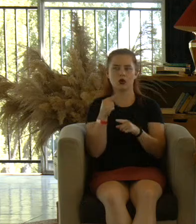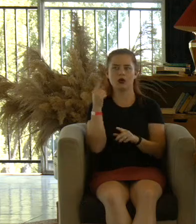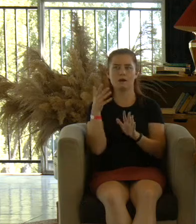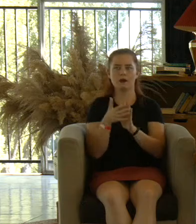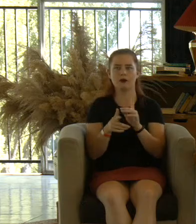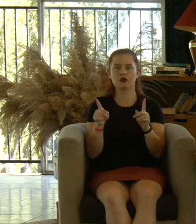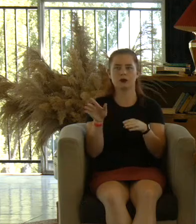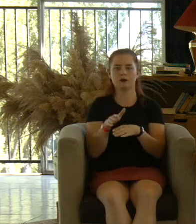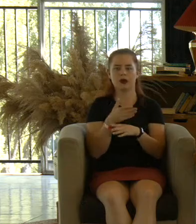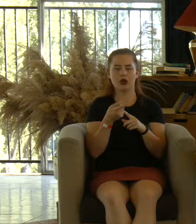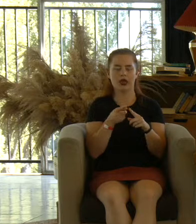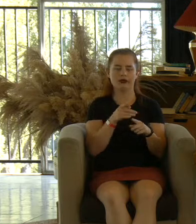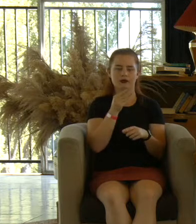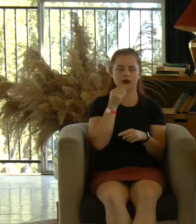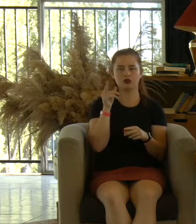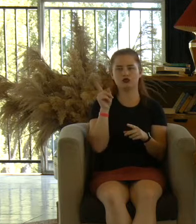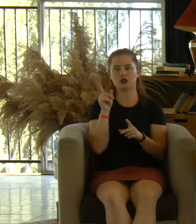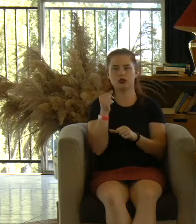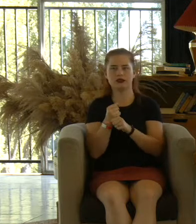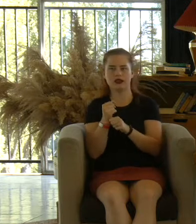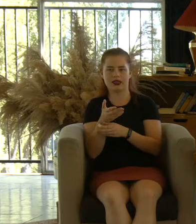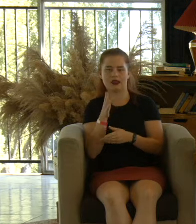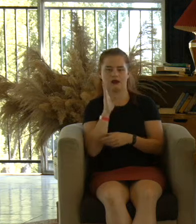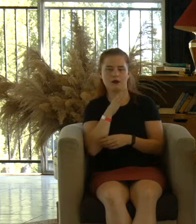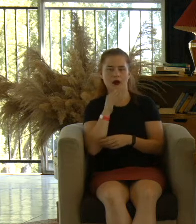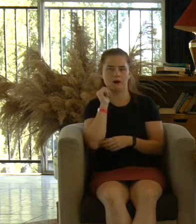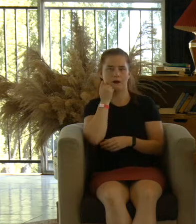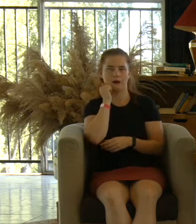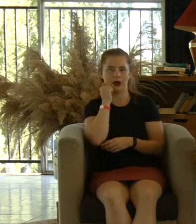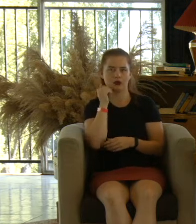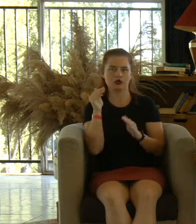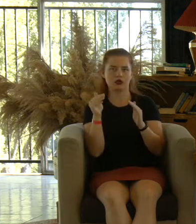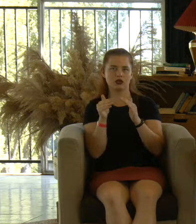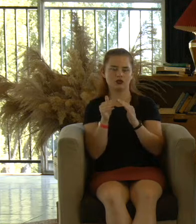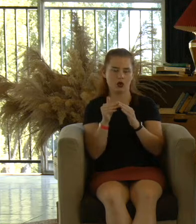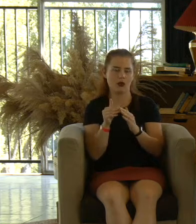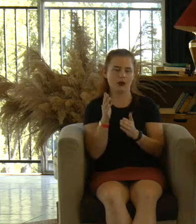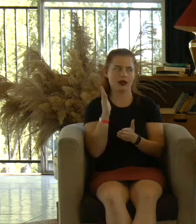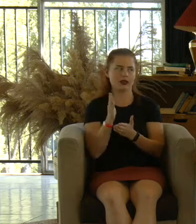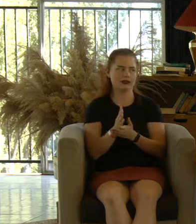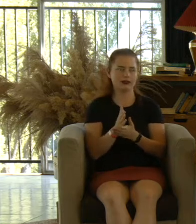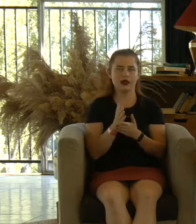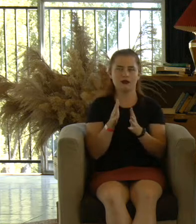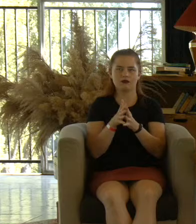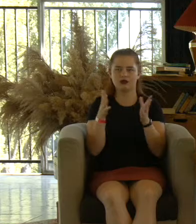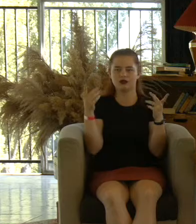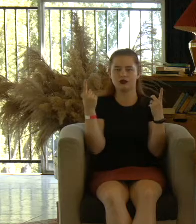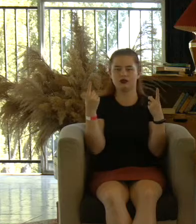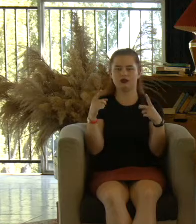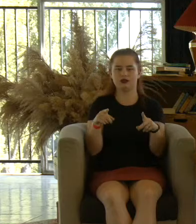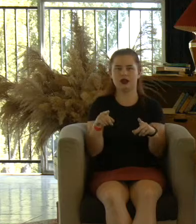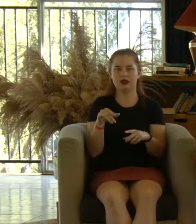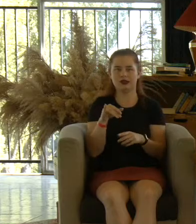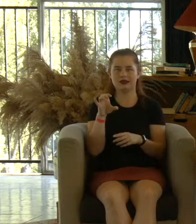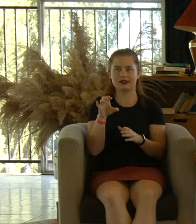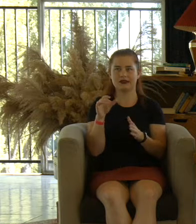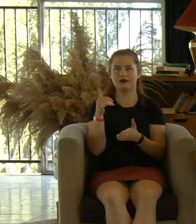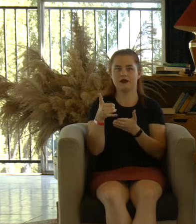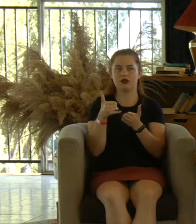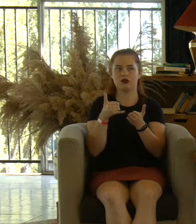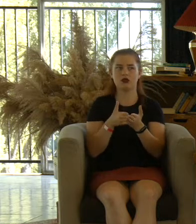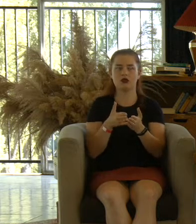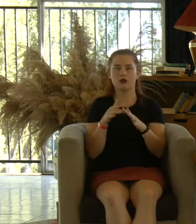между этим продуктом и тем, что сделала там ваша мама, бабушка или вы сами дома, все-таки есть пропасть. И с вином происходит на